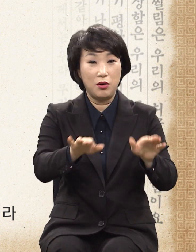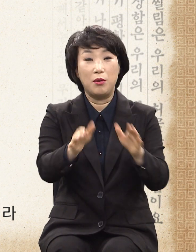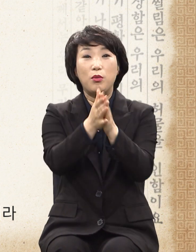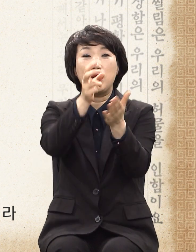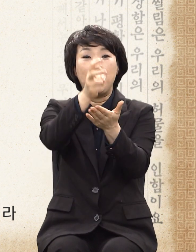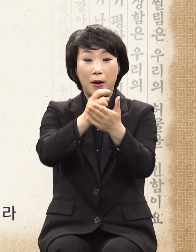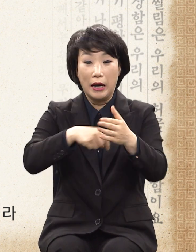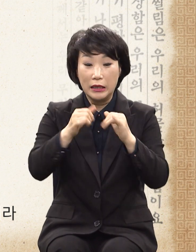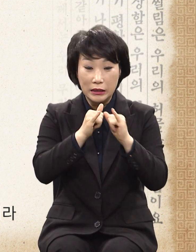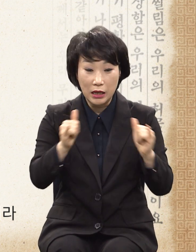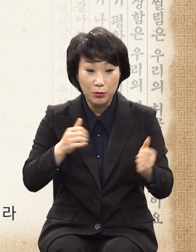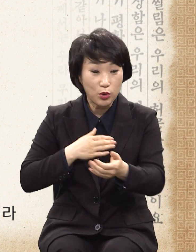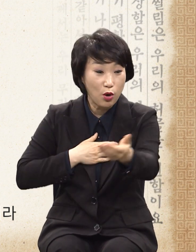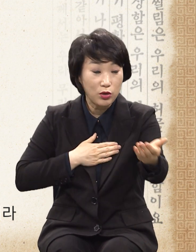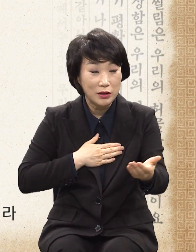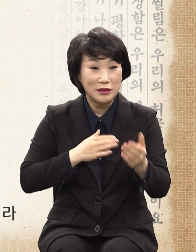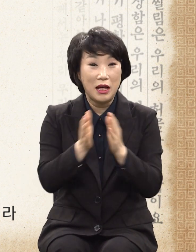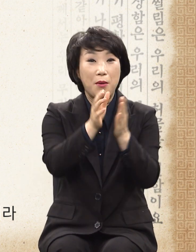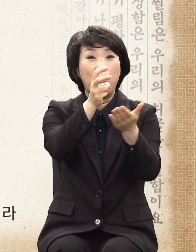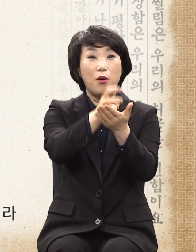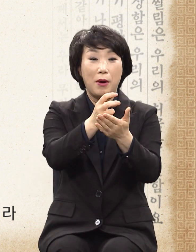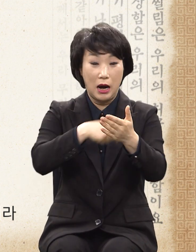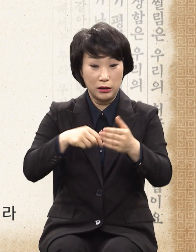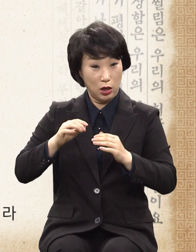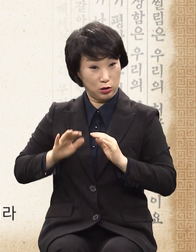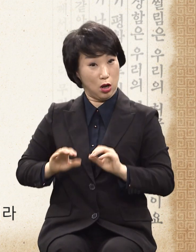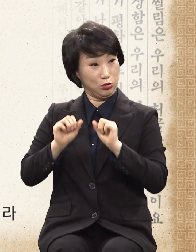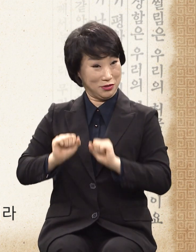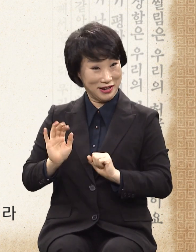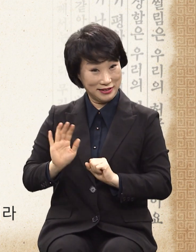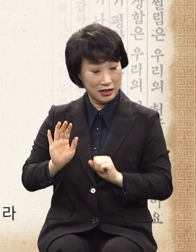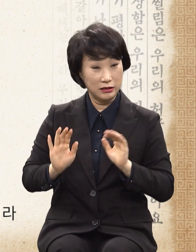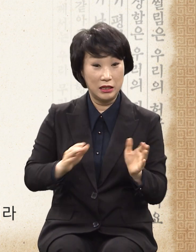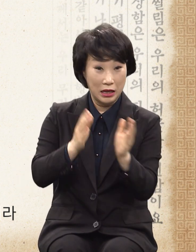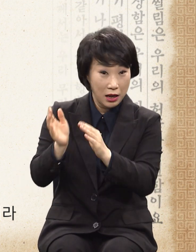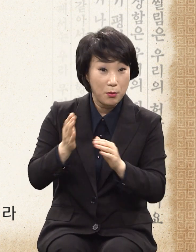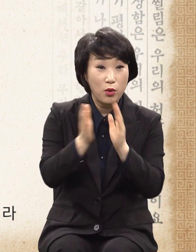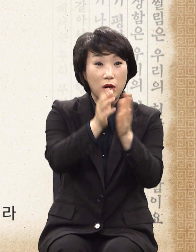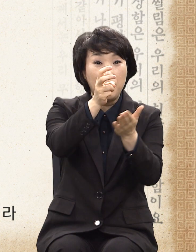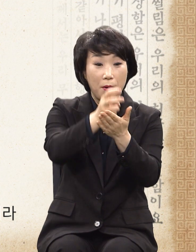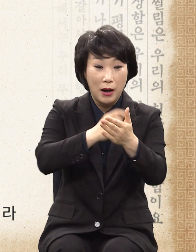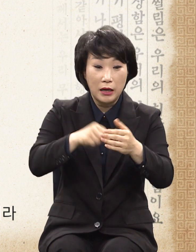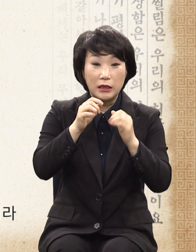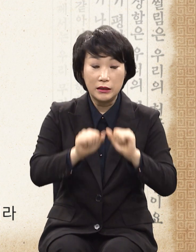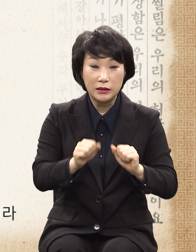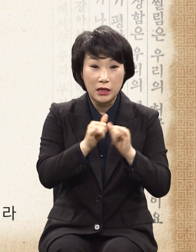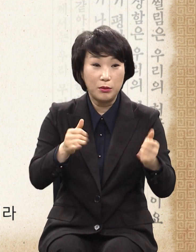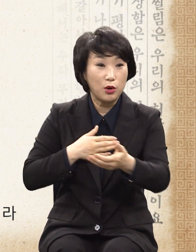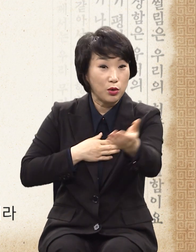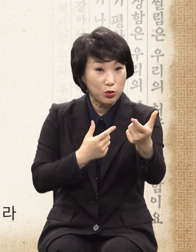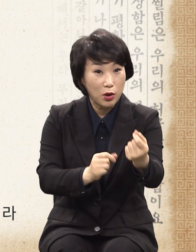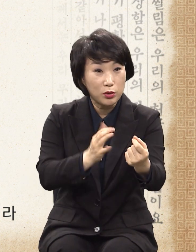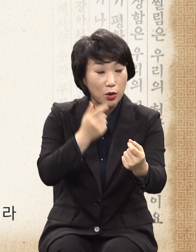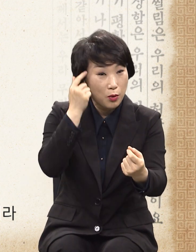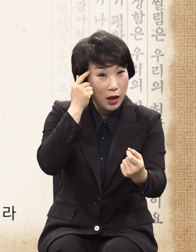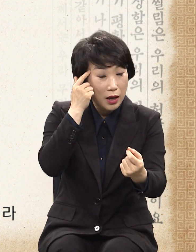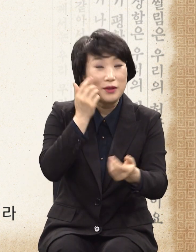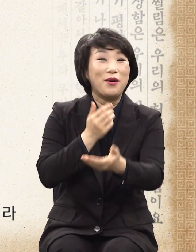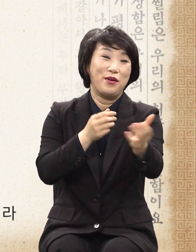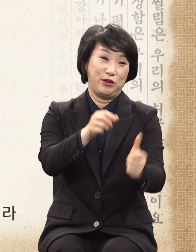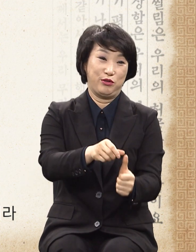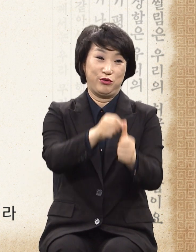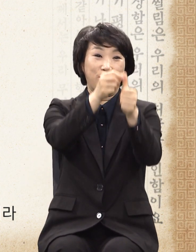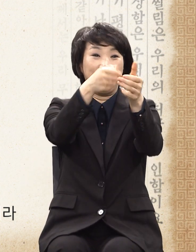아래 있는 자들에게는 내가 율법 아래 있지 아니하나 율법 아래 있는 자 같이 된 것은 율법 아래 있는 자들을